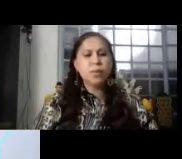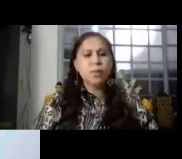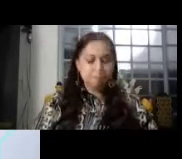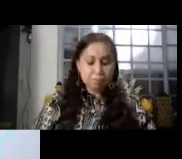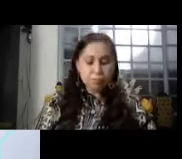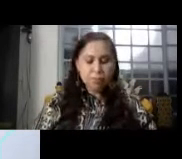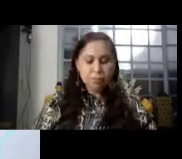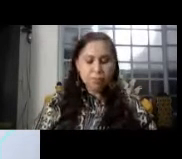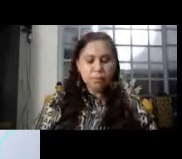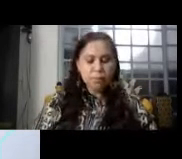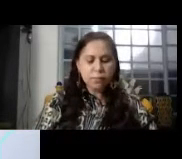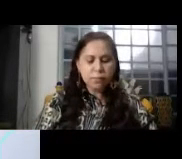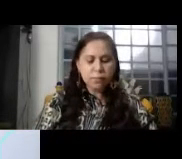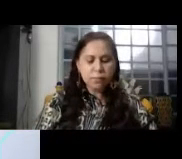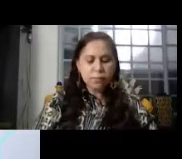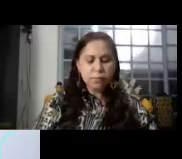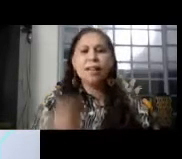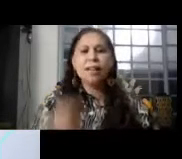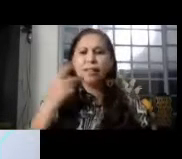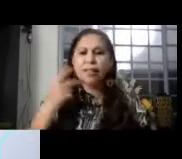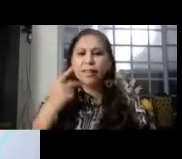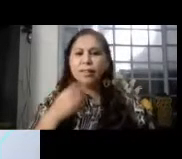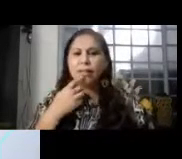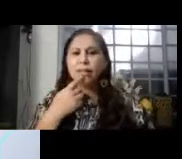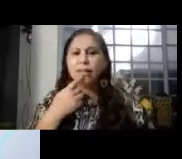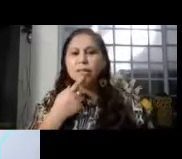estrutura. Alguém ia falar aí